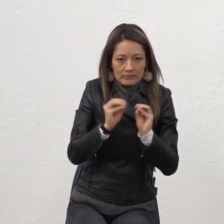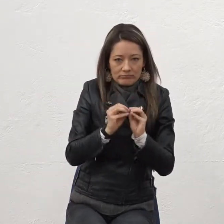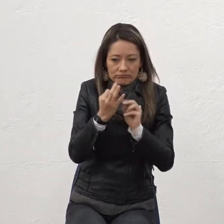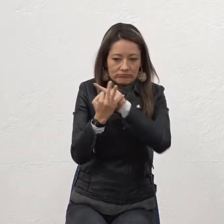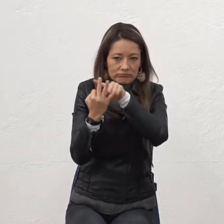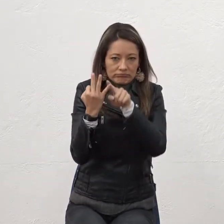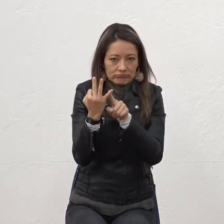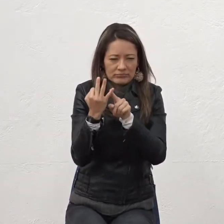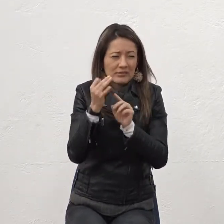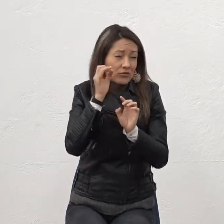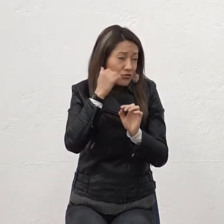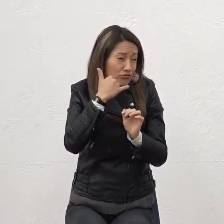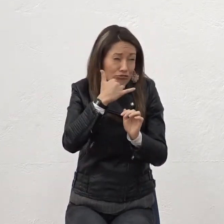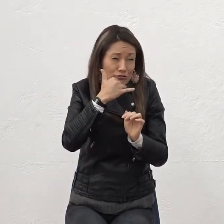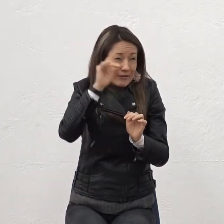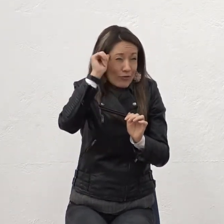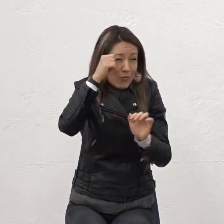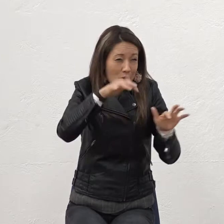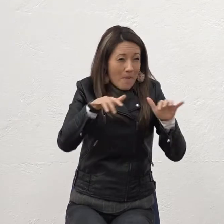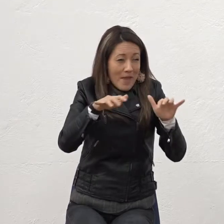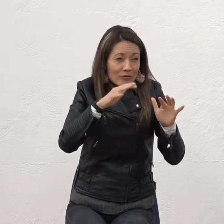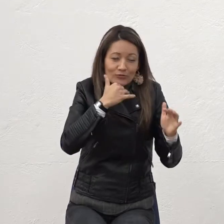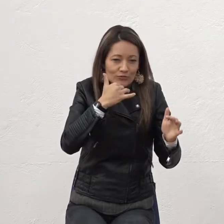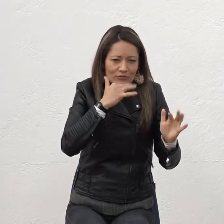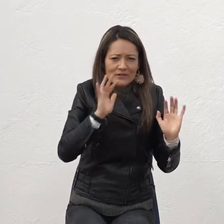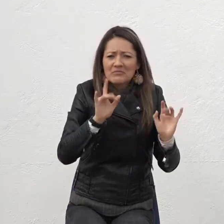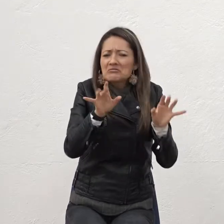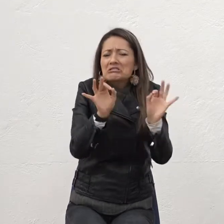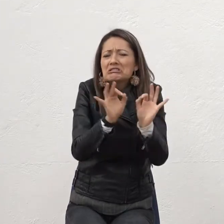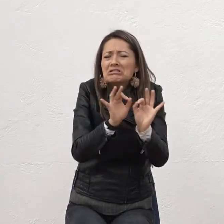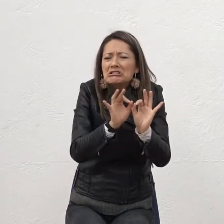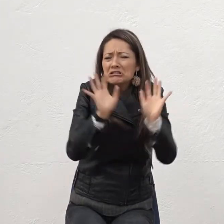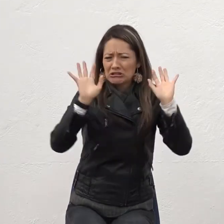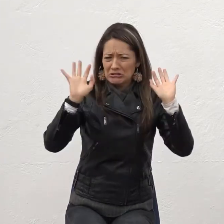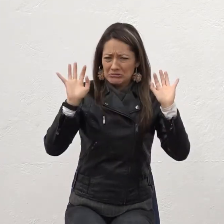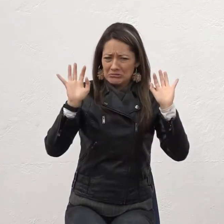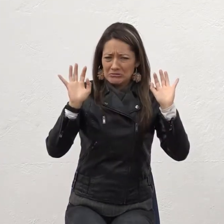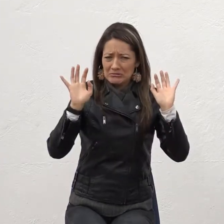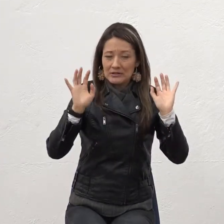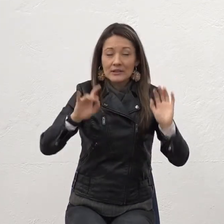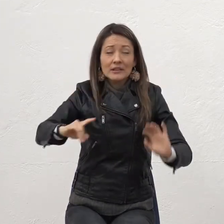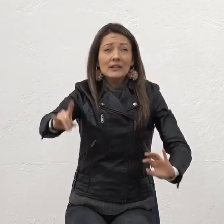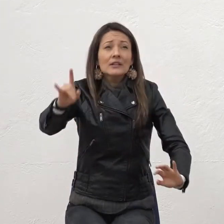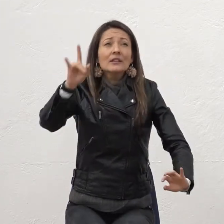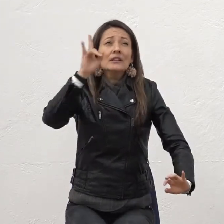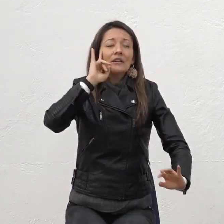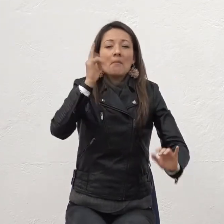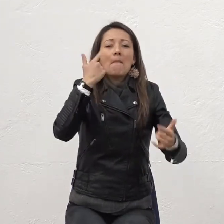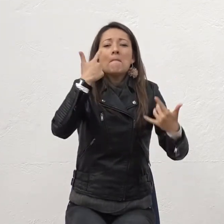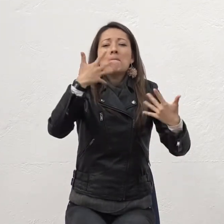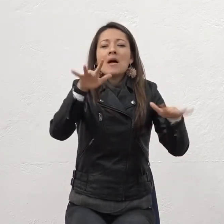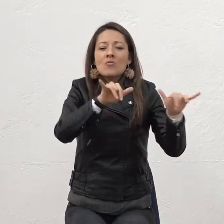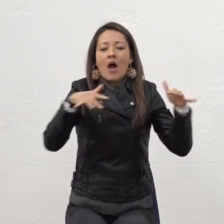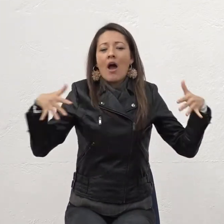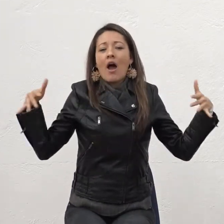que había alguien en el piano, no recuerdo muy bien esa parte. No había nadie más. Pero no, eso se escuchaba como Los